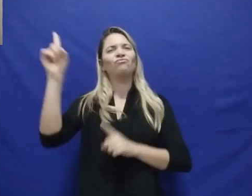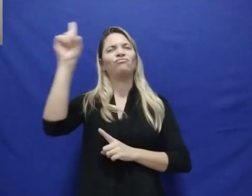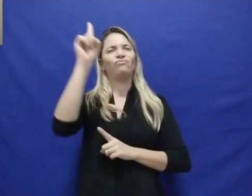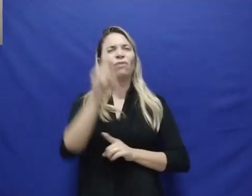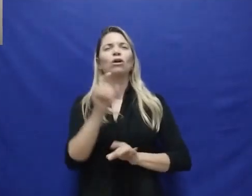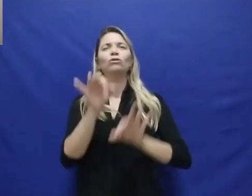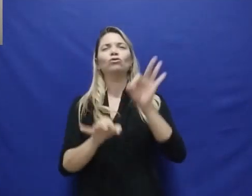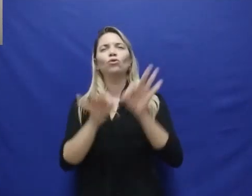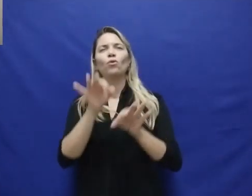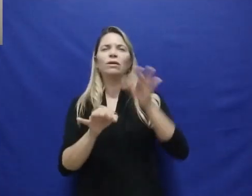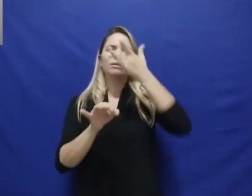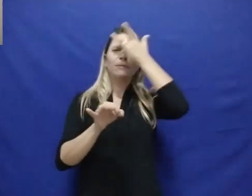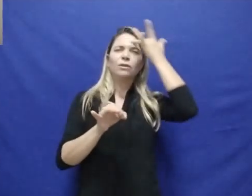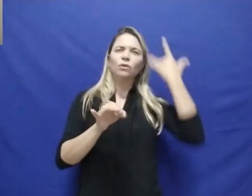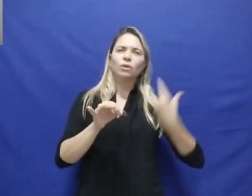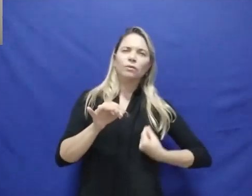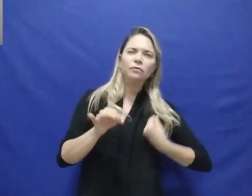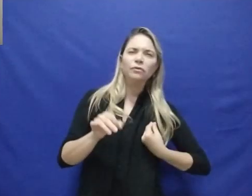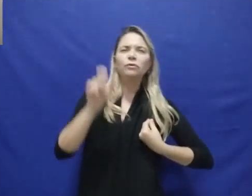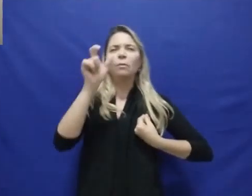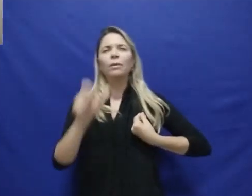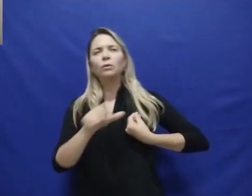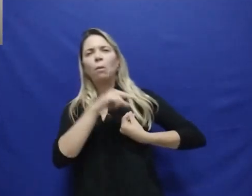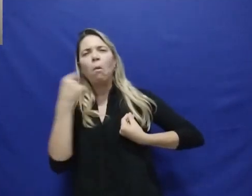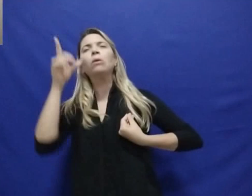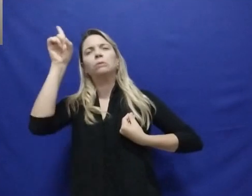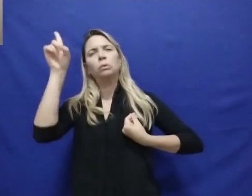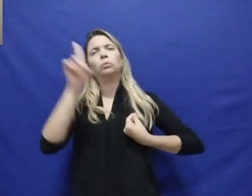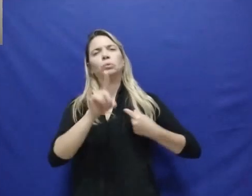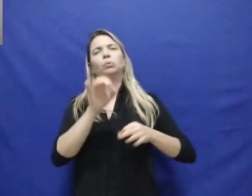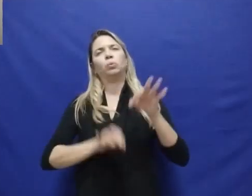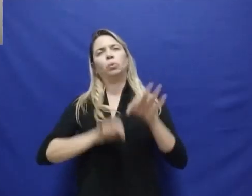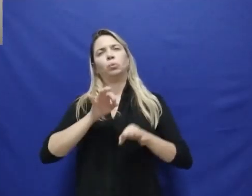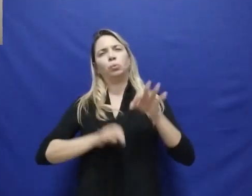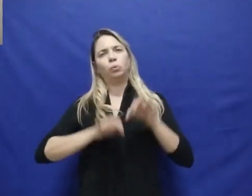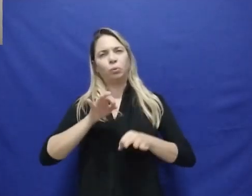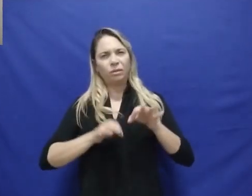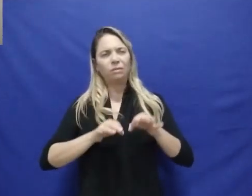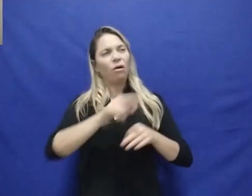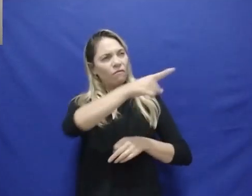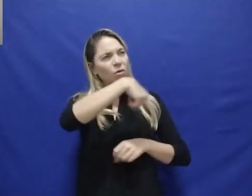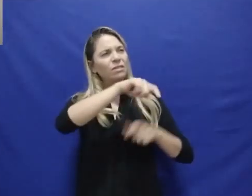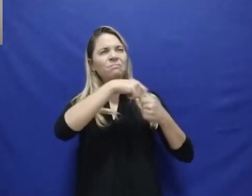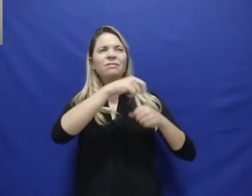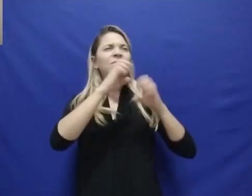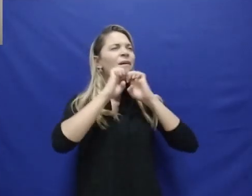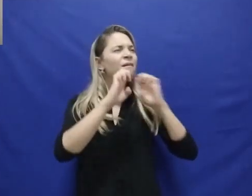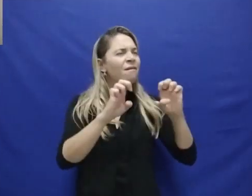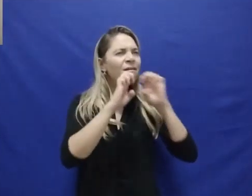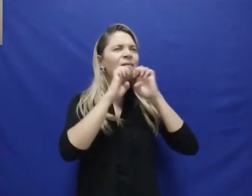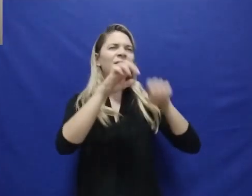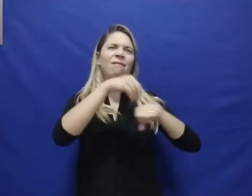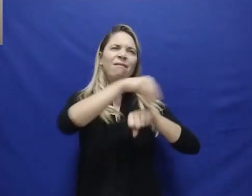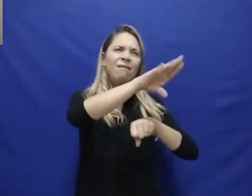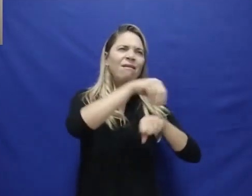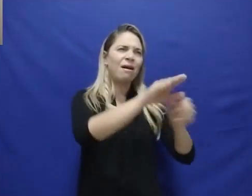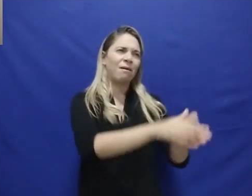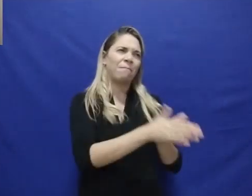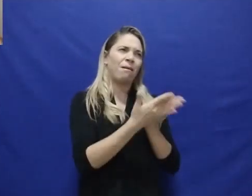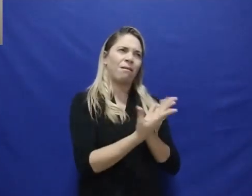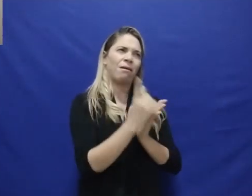sua manifestação e pelo seu reino. Prega a palavra, insta, quer seja oportuno, quer